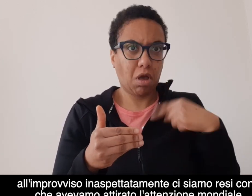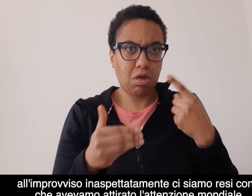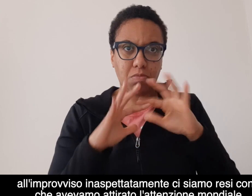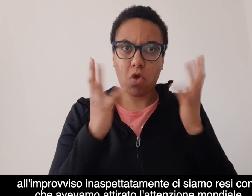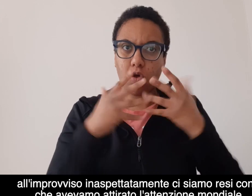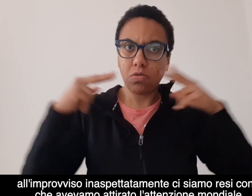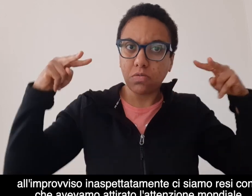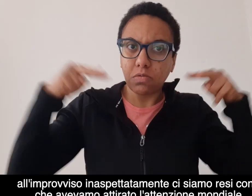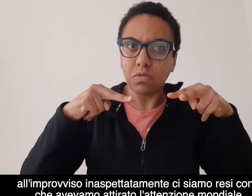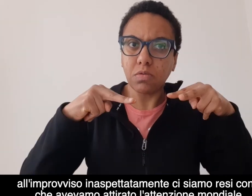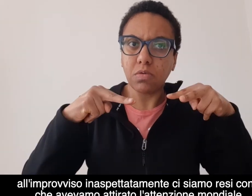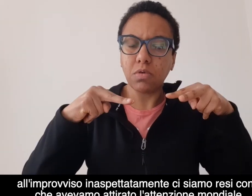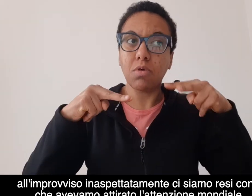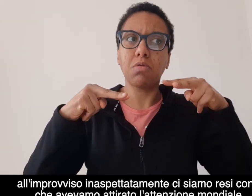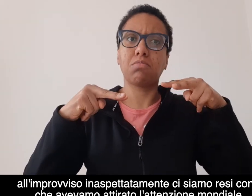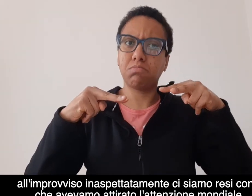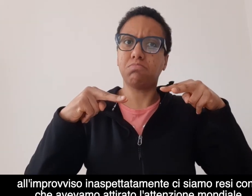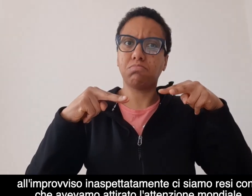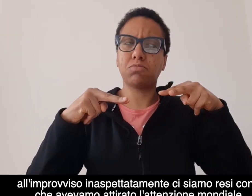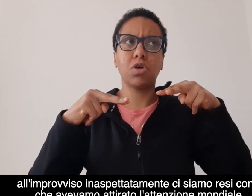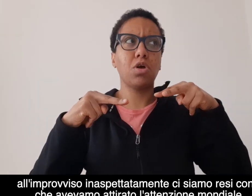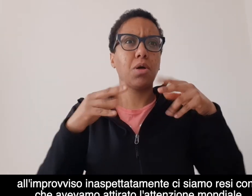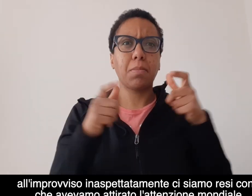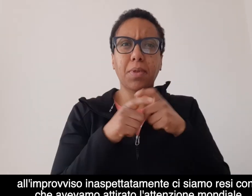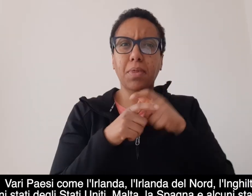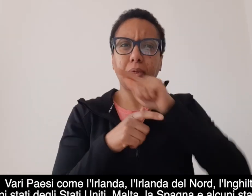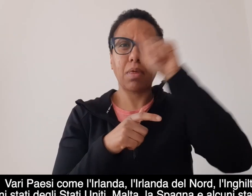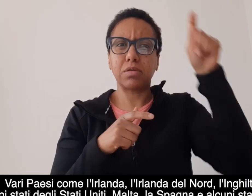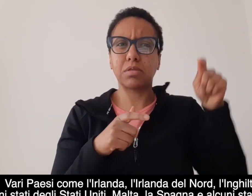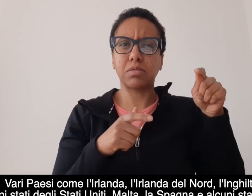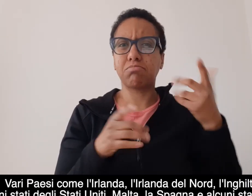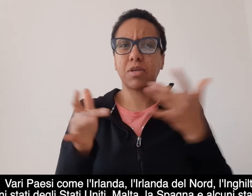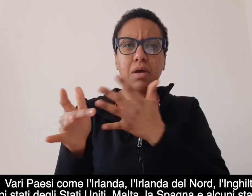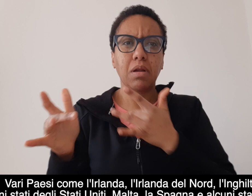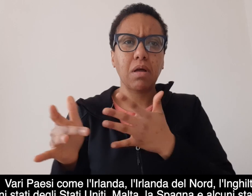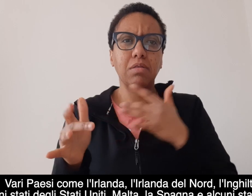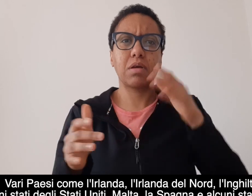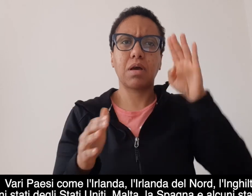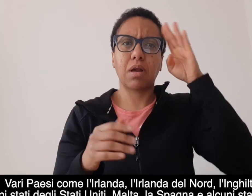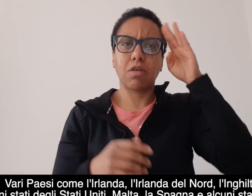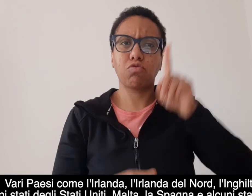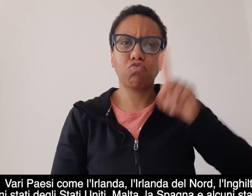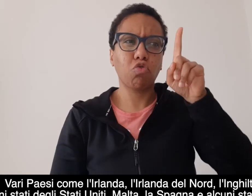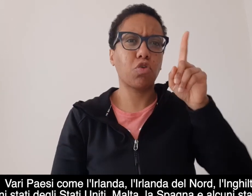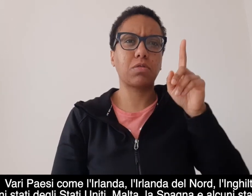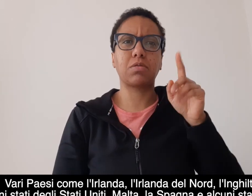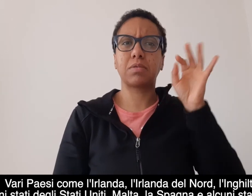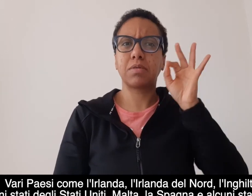siamo resi conto che avevamo attirato l'attenzione mondiale vari paesi come in irlanda di plano del nord l'inghilterra